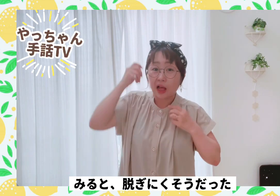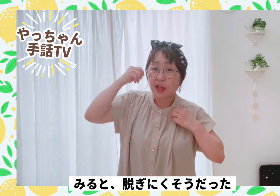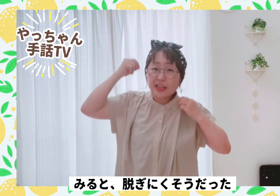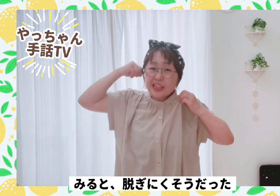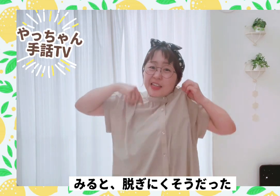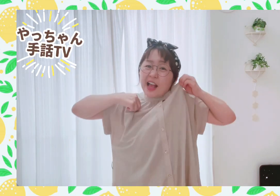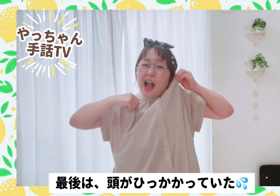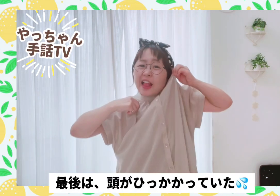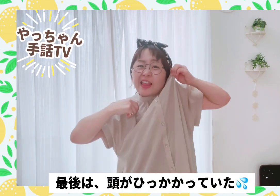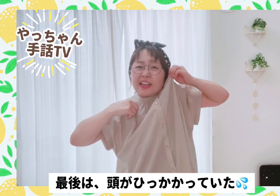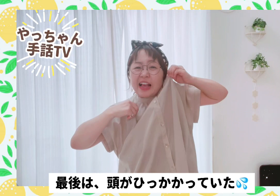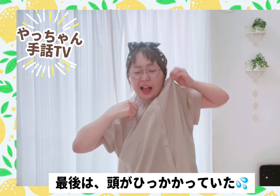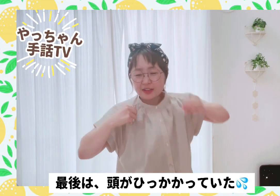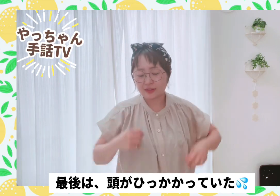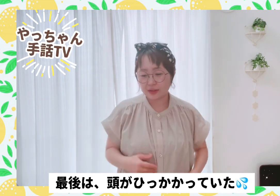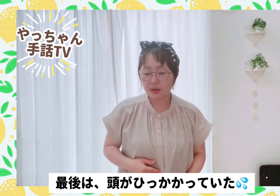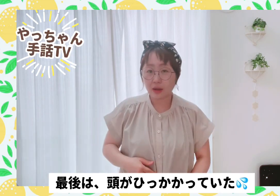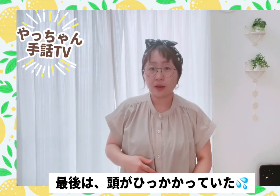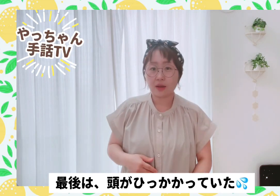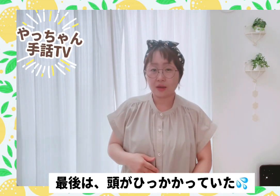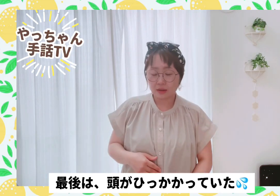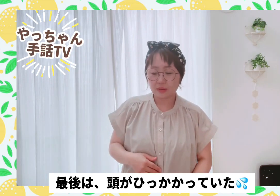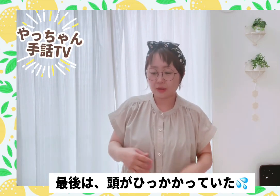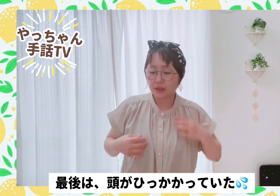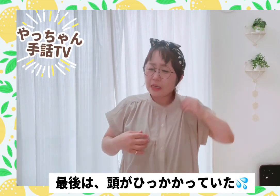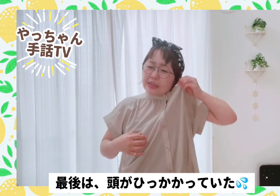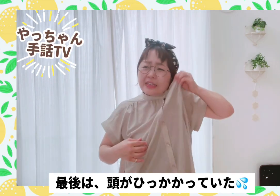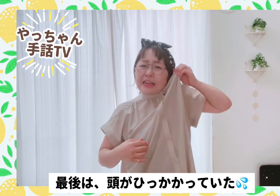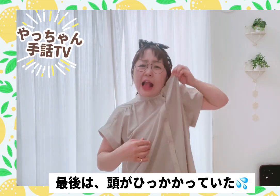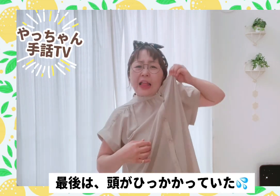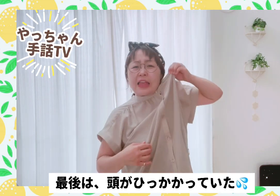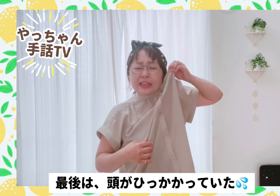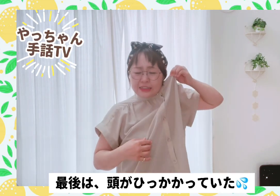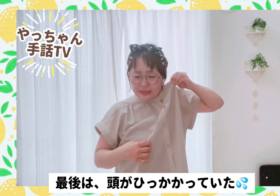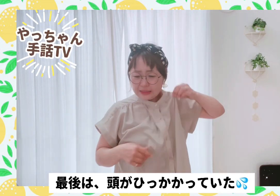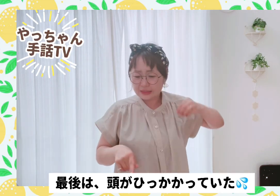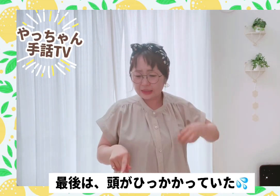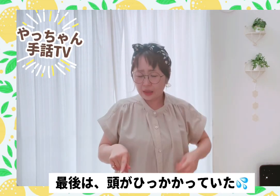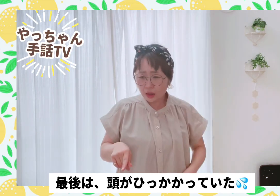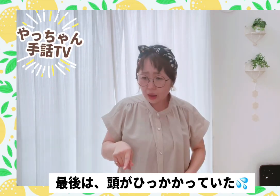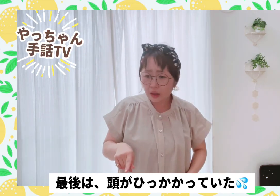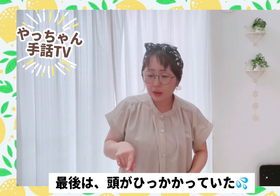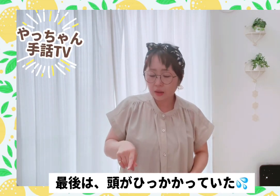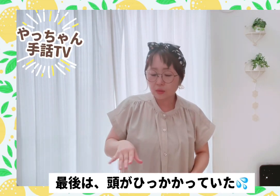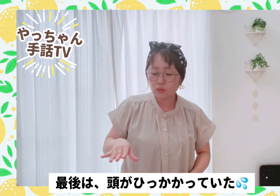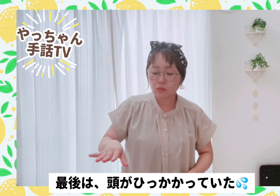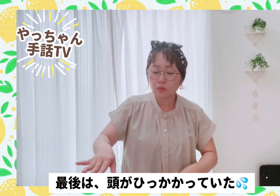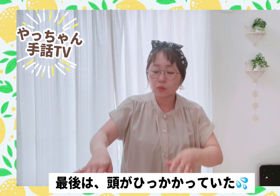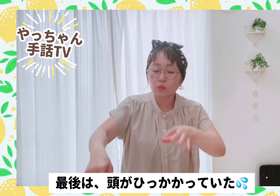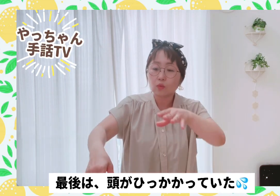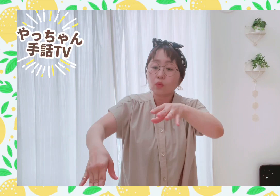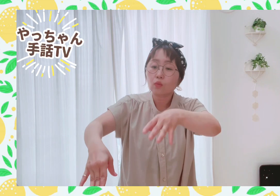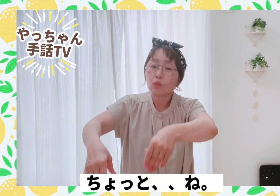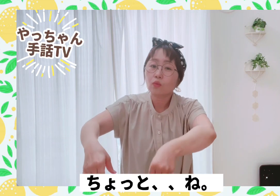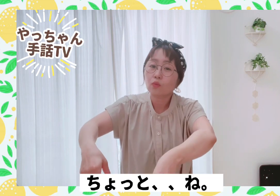ね。で最後も頭引っかかってたんです。で引っかかってたから、ちょっと